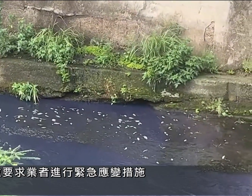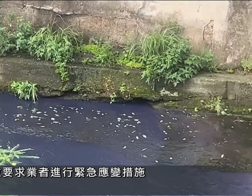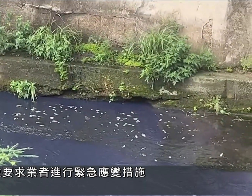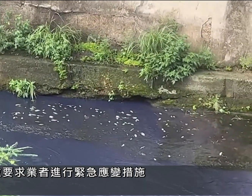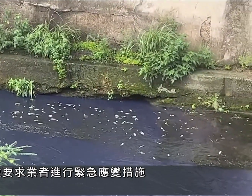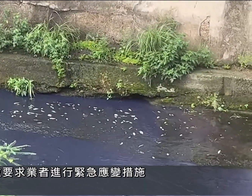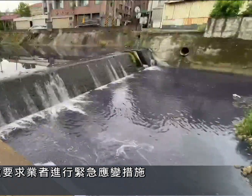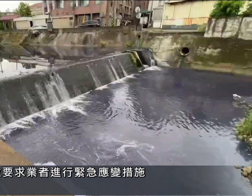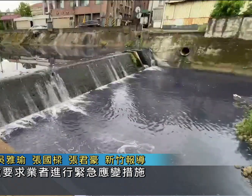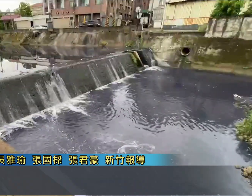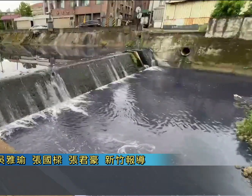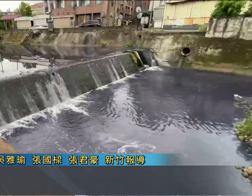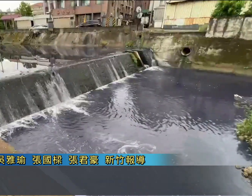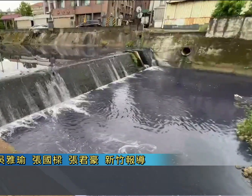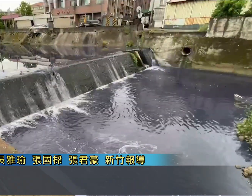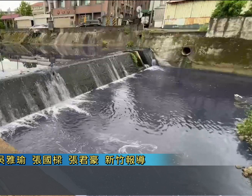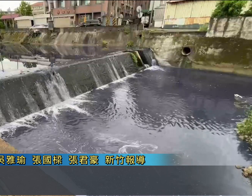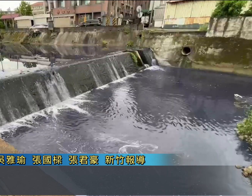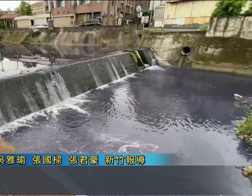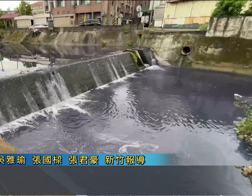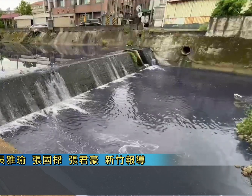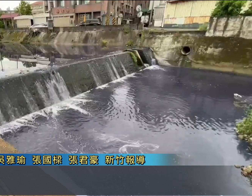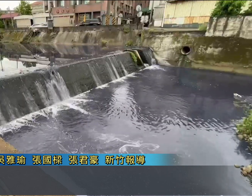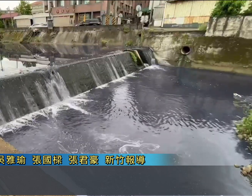施。记者张国良、张君豪新竹报道。